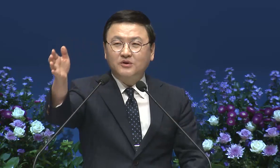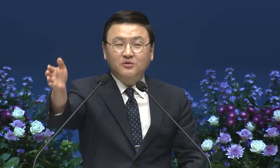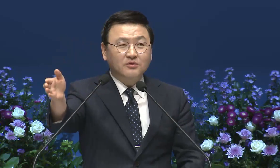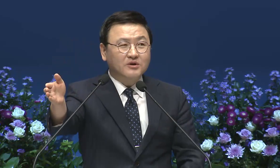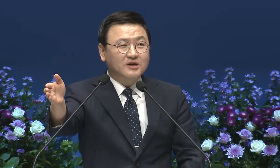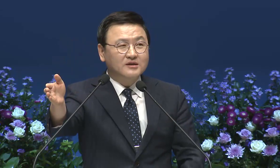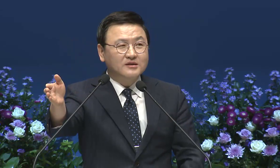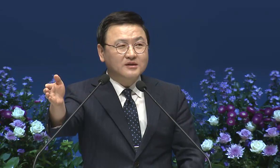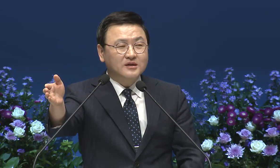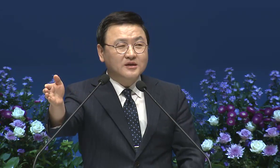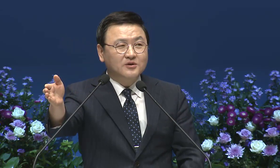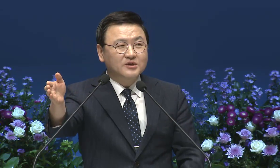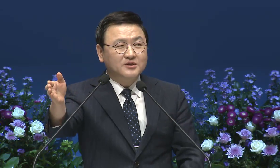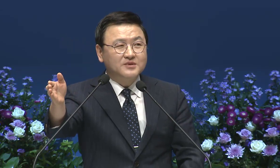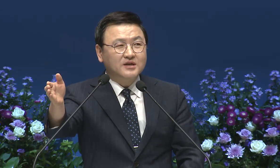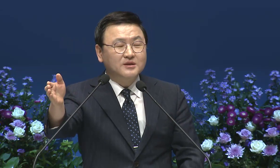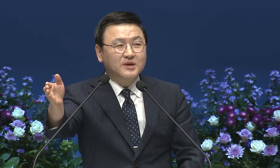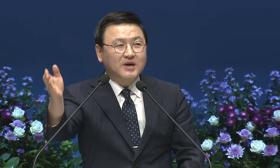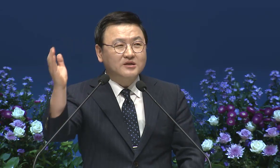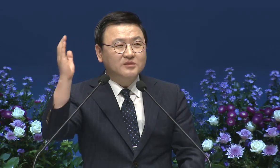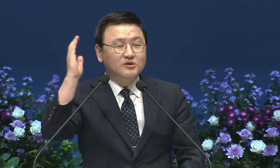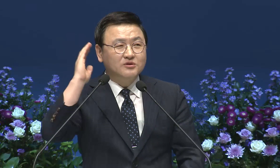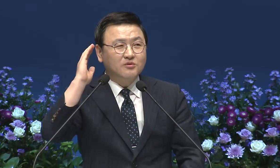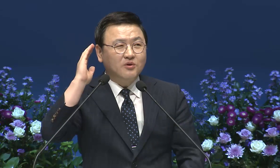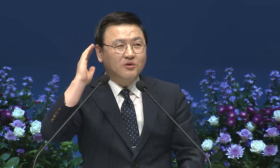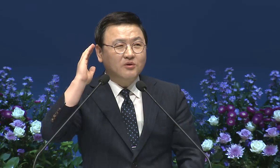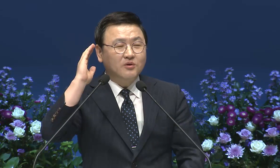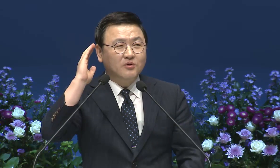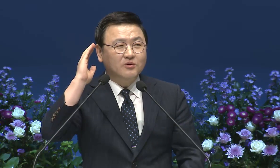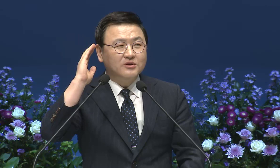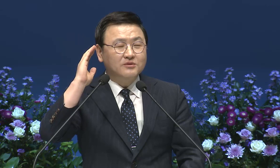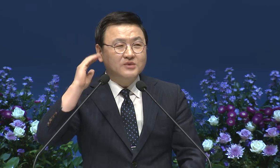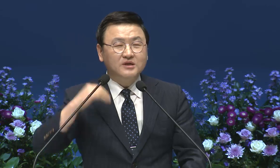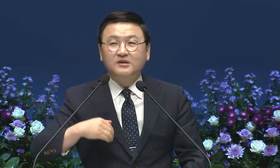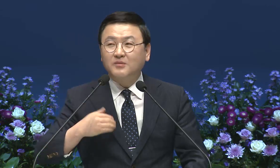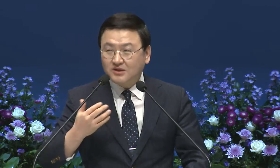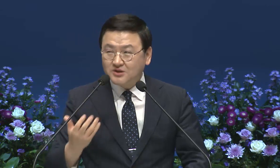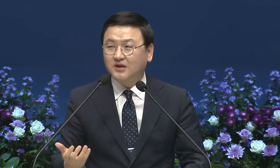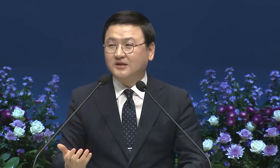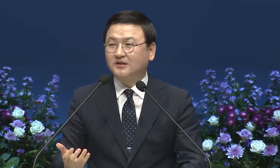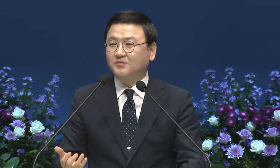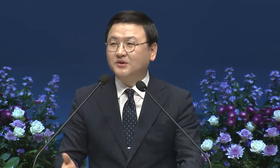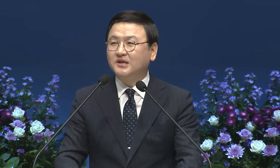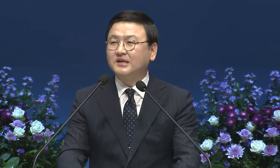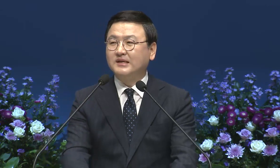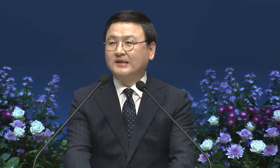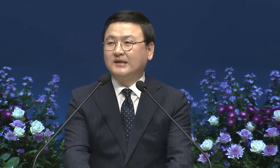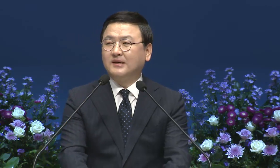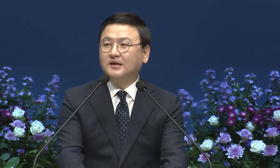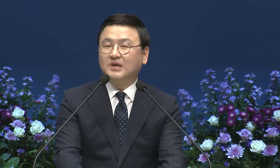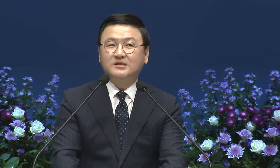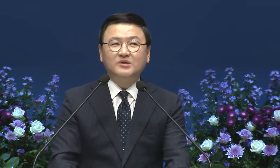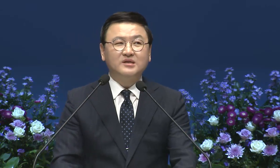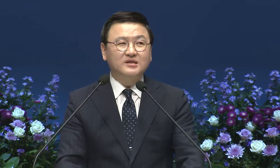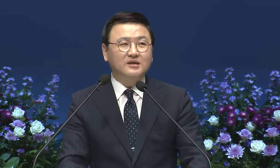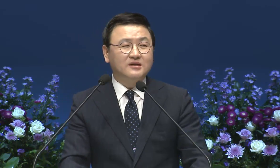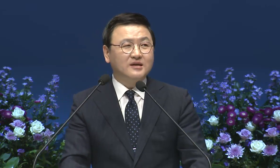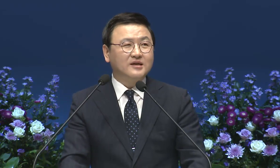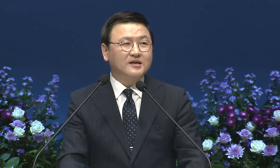우리 통역하는 우리 집사님의 말씀을 듣고 오늘 여러분들이 은혜 받으셔야 돼요. 특별히 말씀을 들으실 때